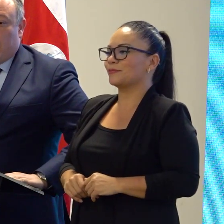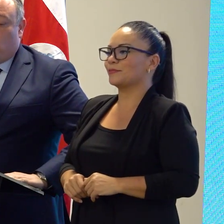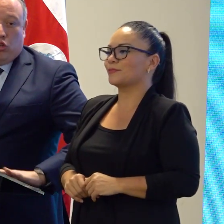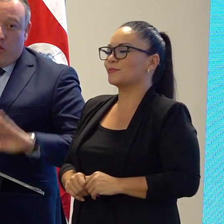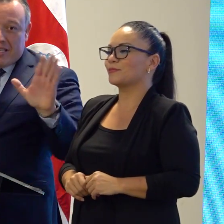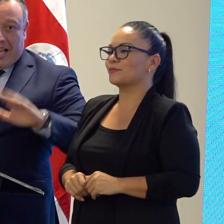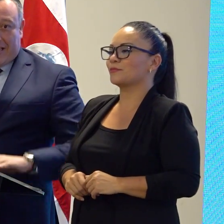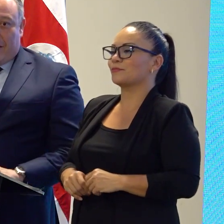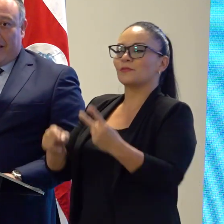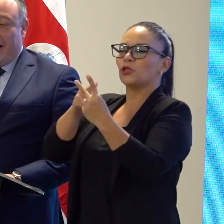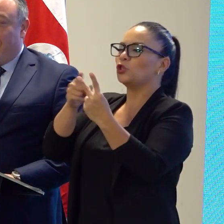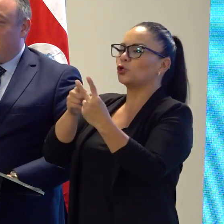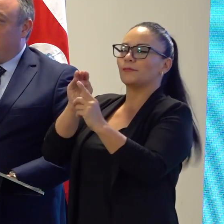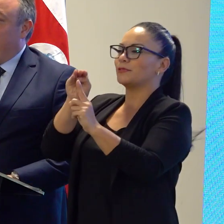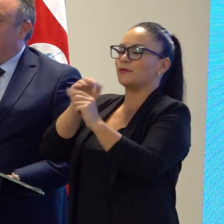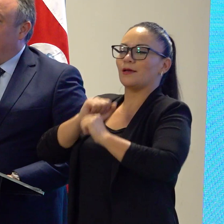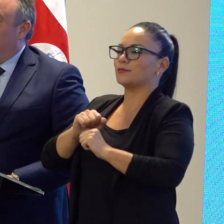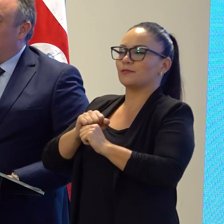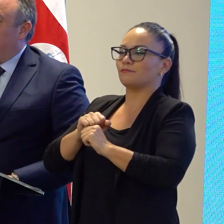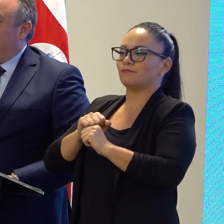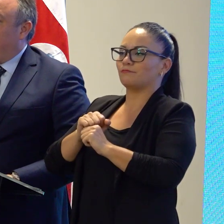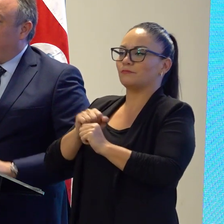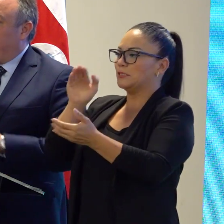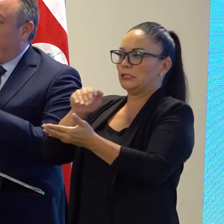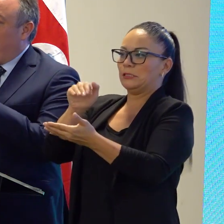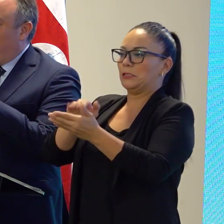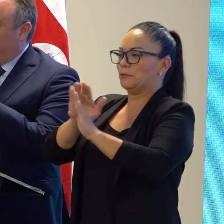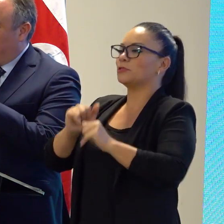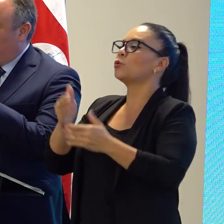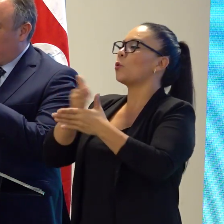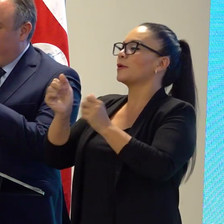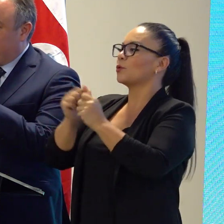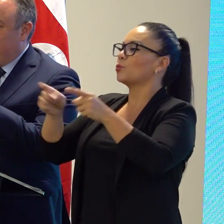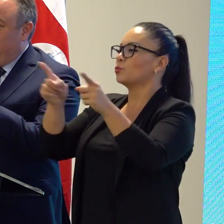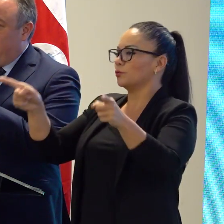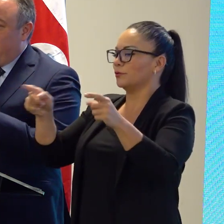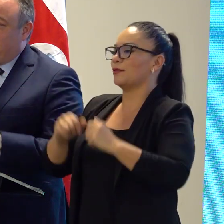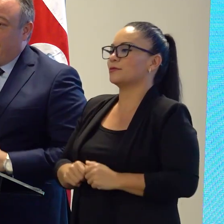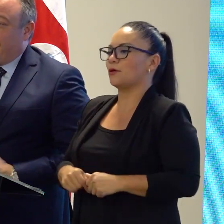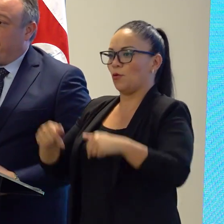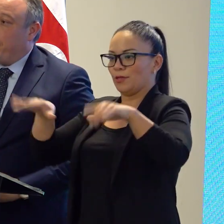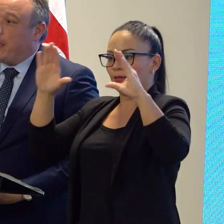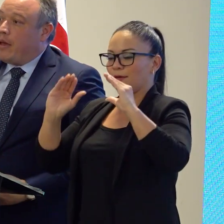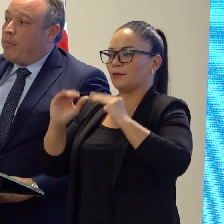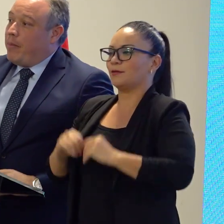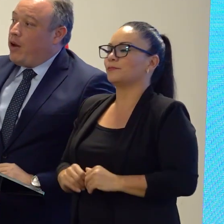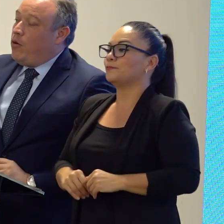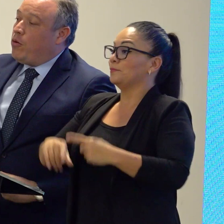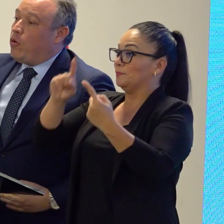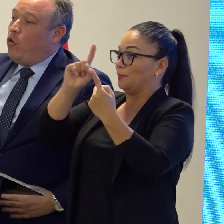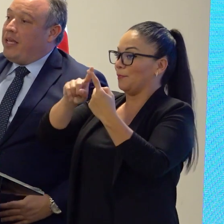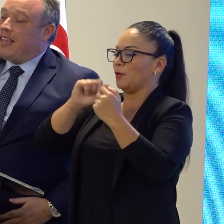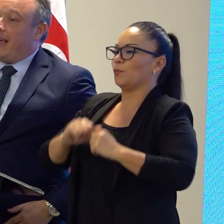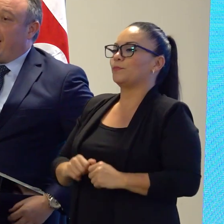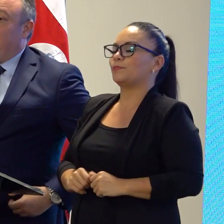son dos mensajes de manera central los que quiero compartir con ustedes esta tarde primero